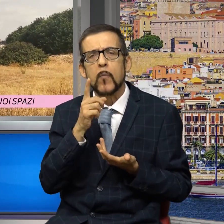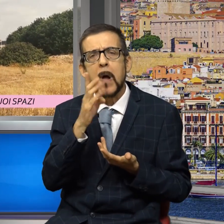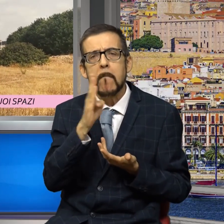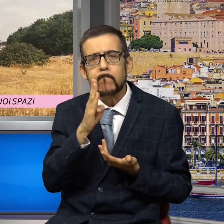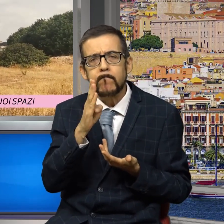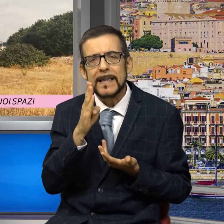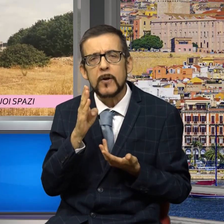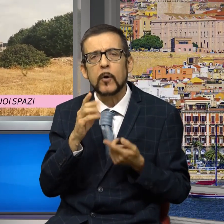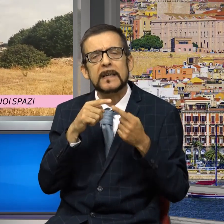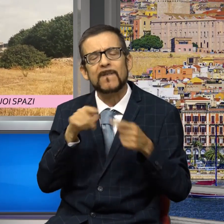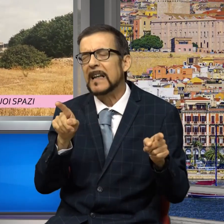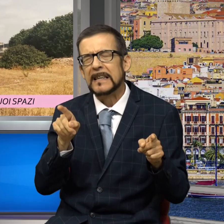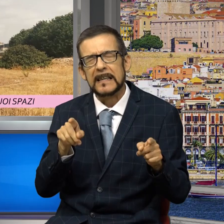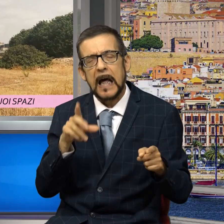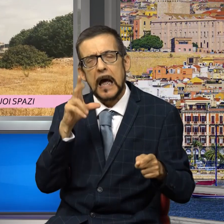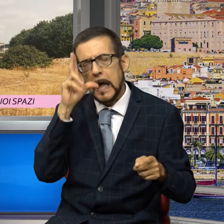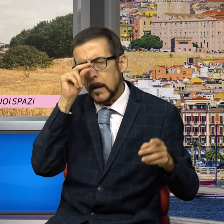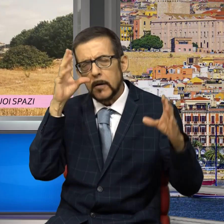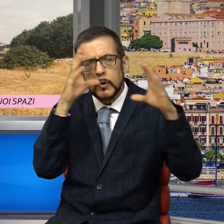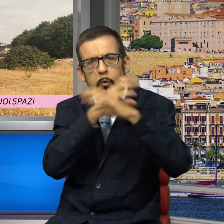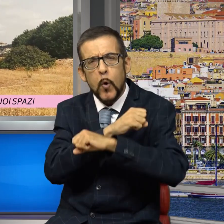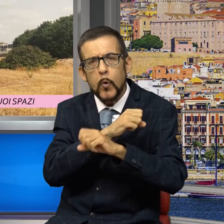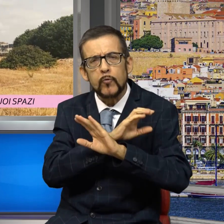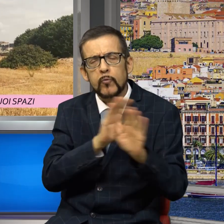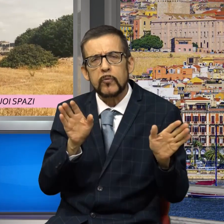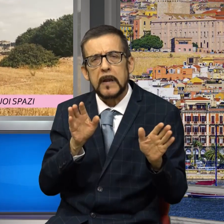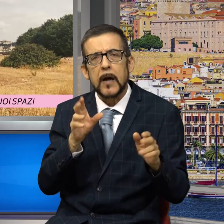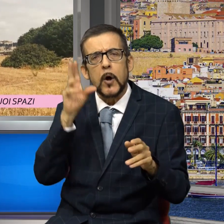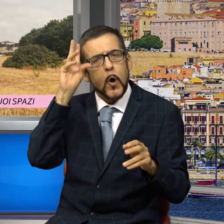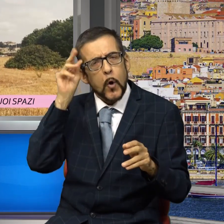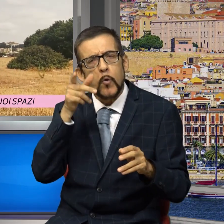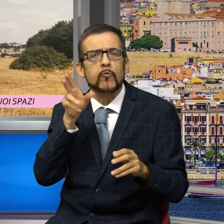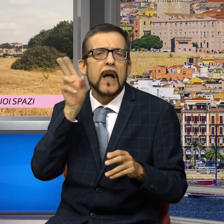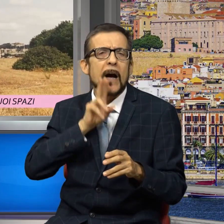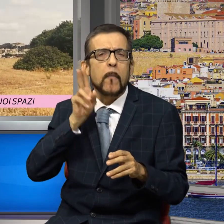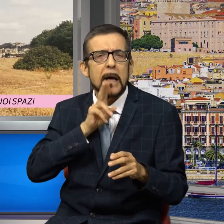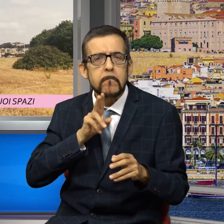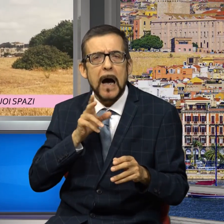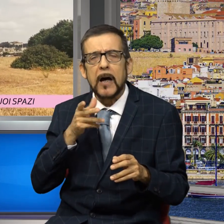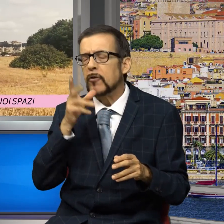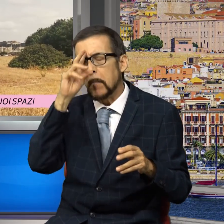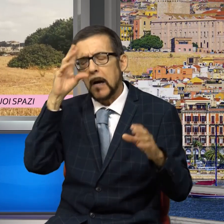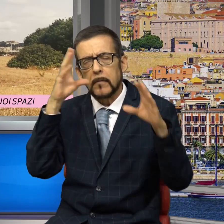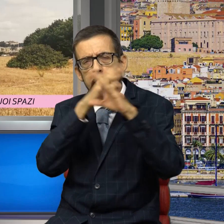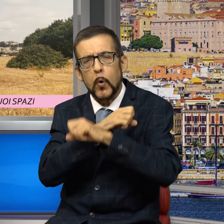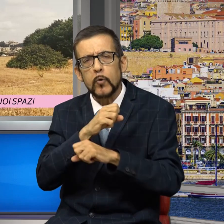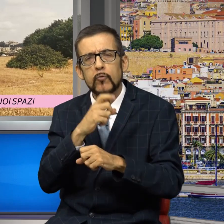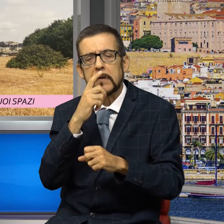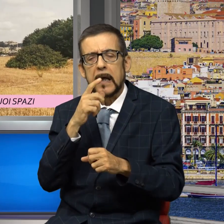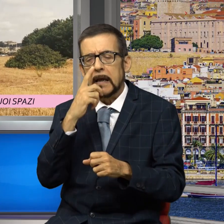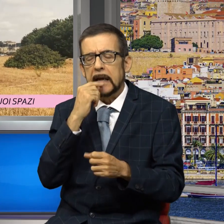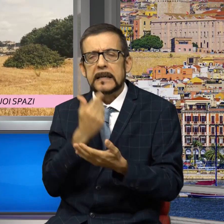tra virgolette, sconosciuta, perché è conosciuta come erbace, ma sconosciuta in quanto a specie